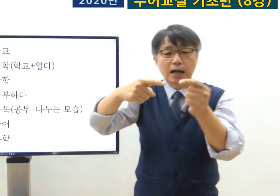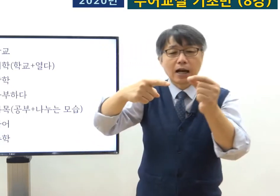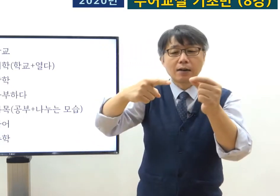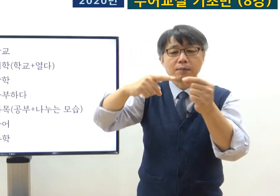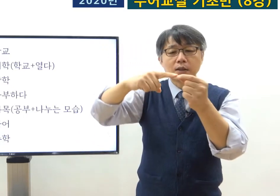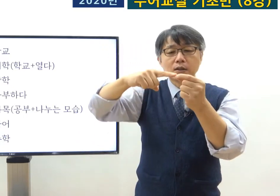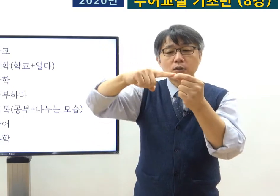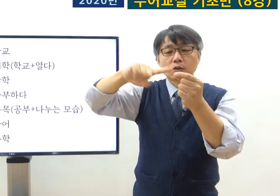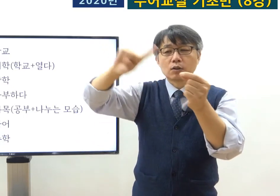자,